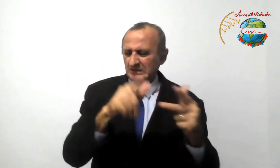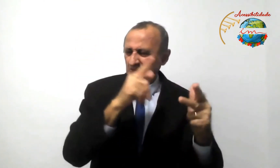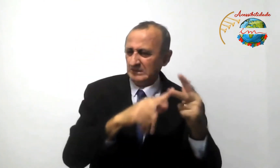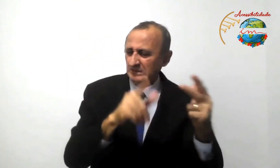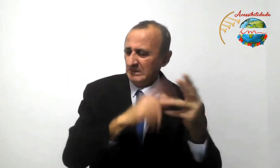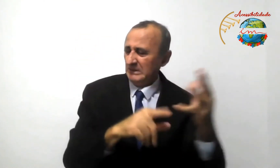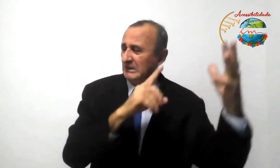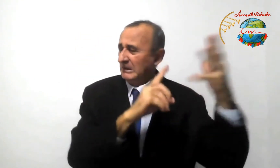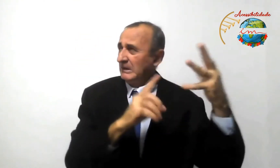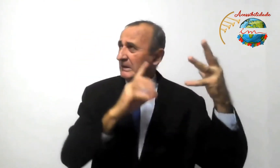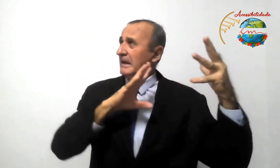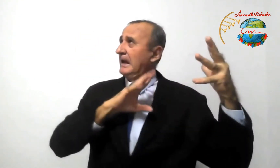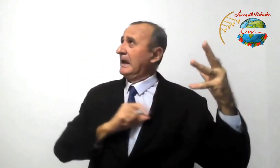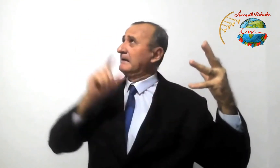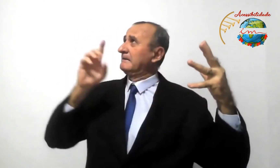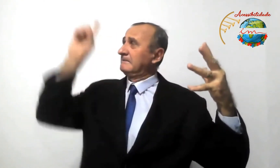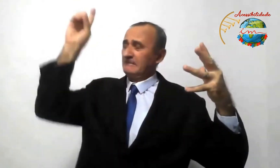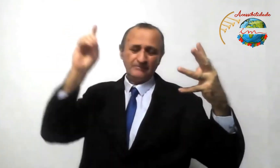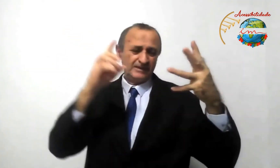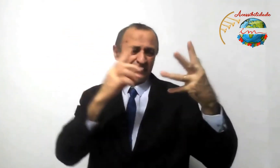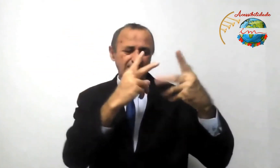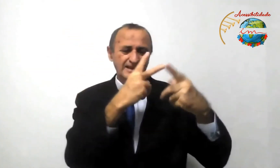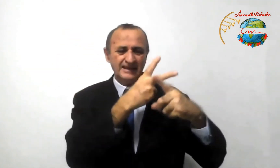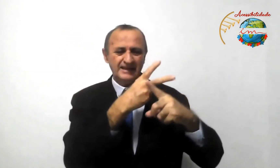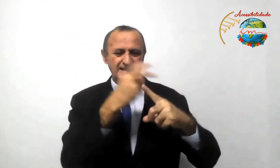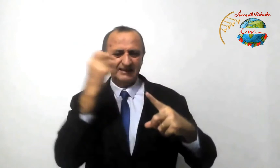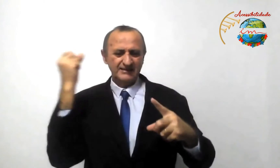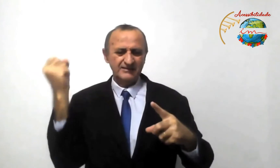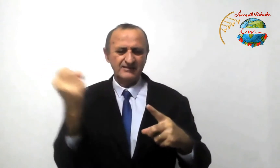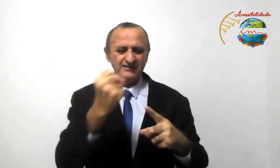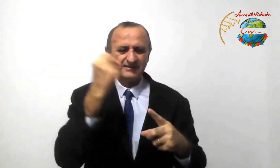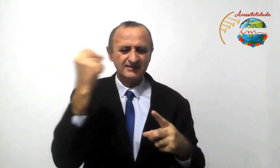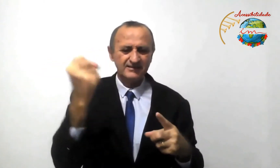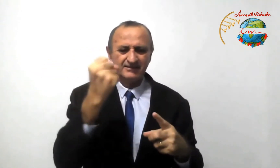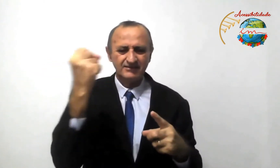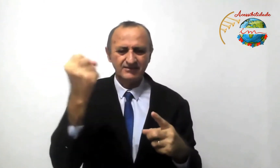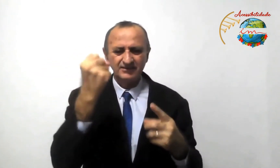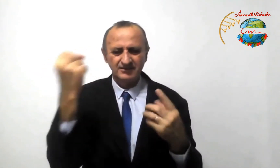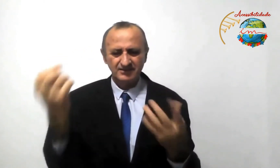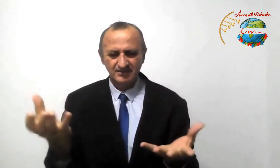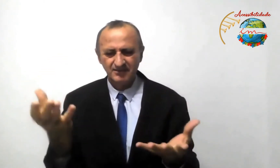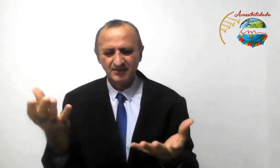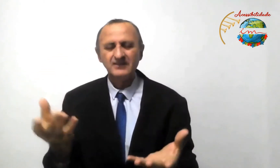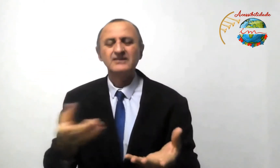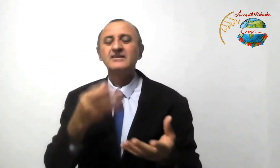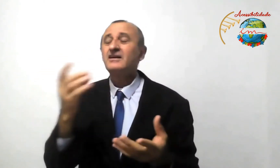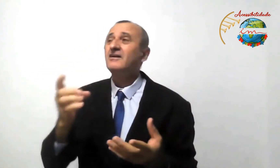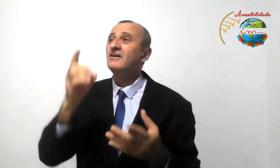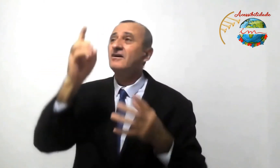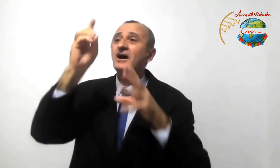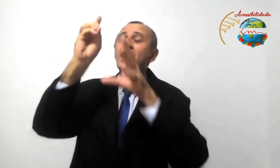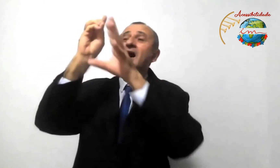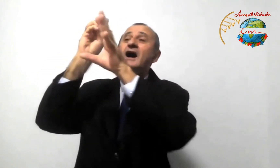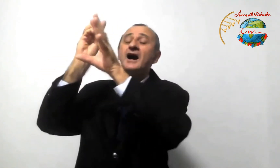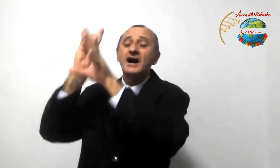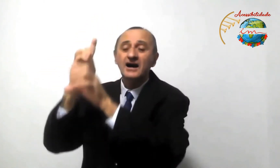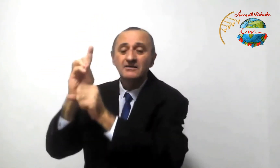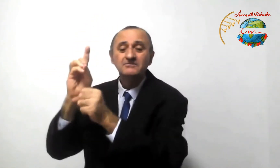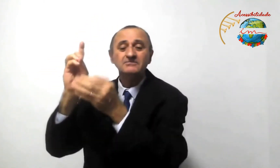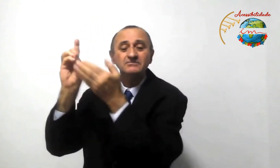paz, descanso, vem as influências desse mundo, mas o amor de Deus nos dá vitória. Então,